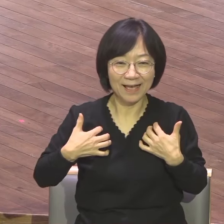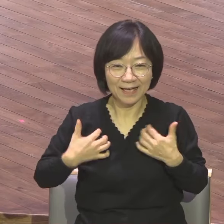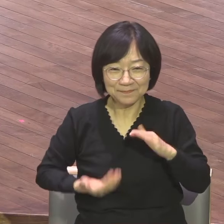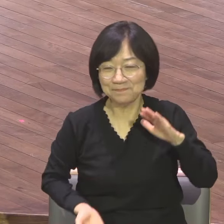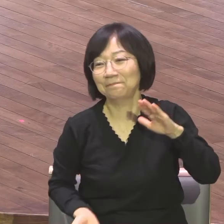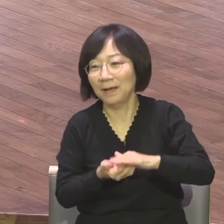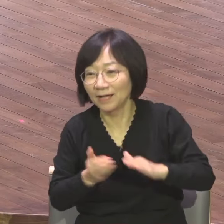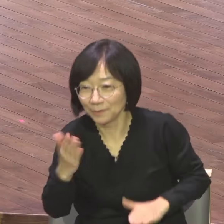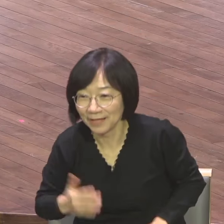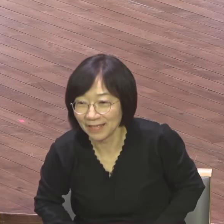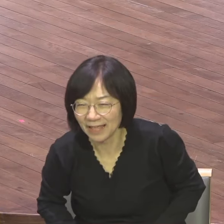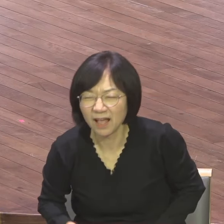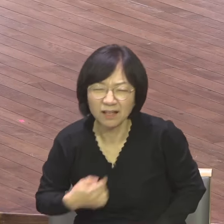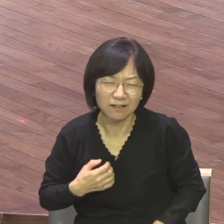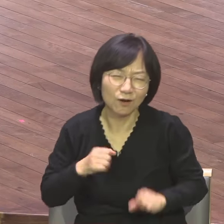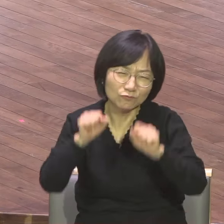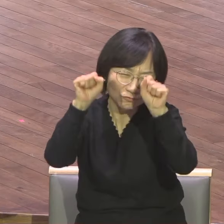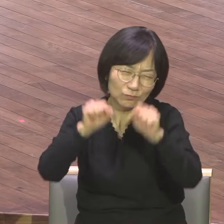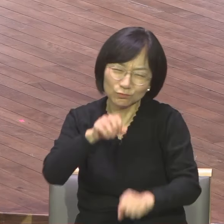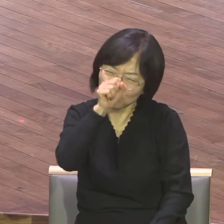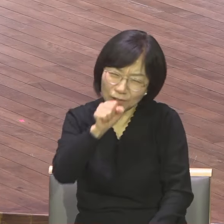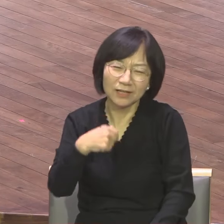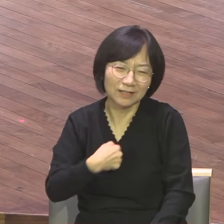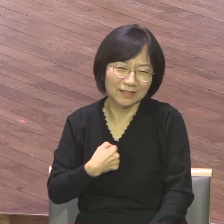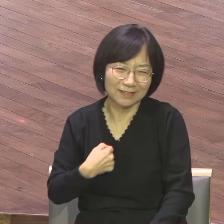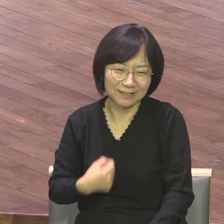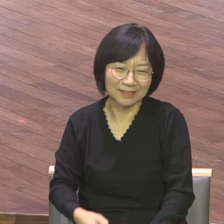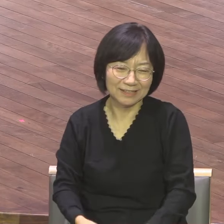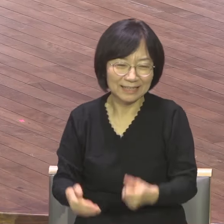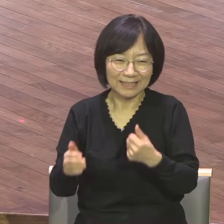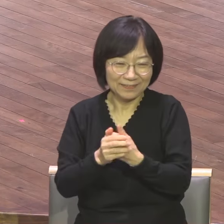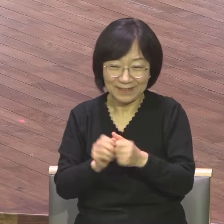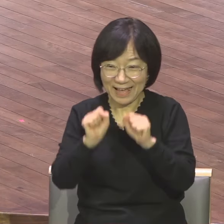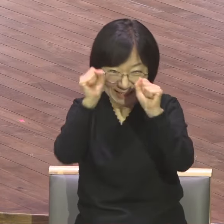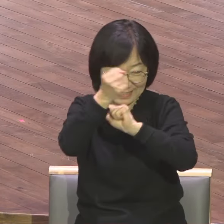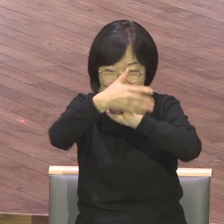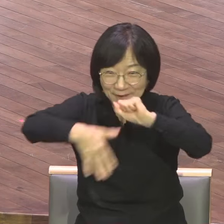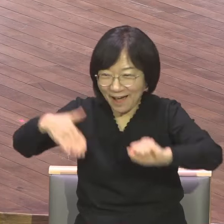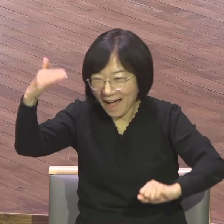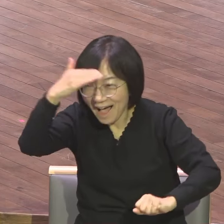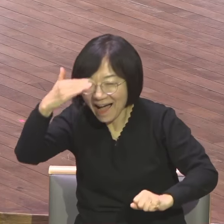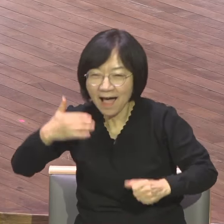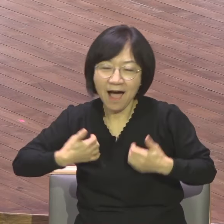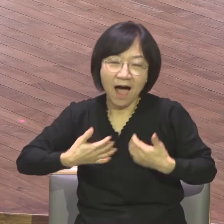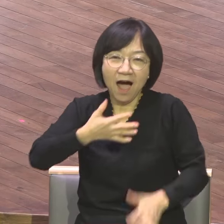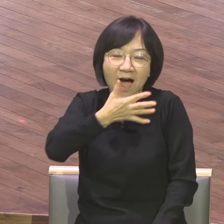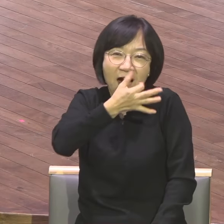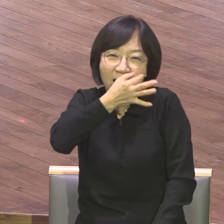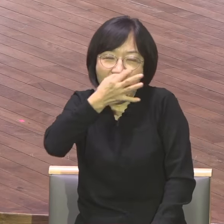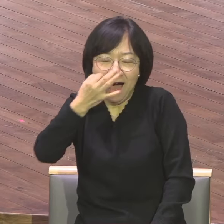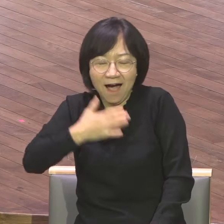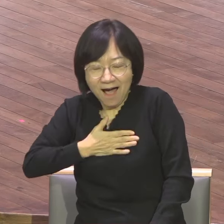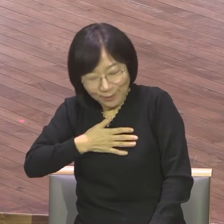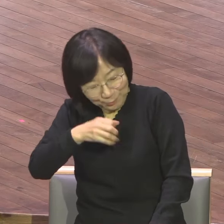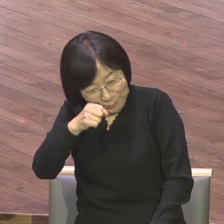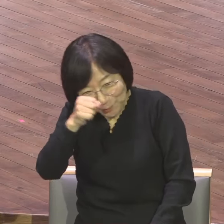보면 내가 운동을 좋아하기 때문에 스포츠를 보면 그냥 신나요. 그냥 기분 좋아요. 좋아.